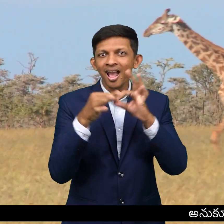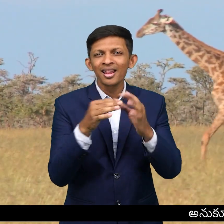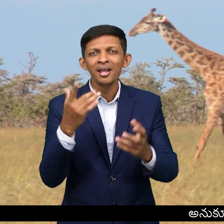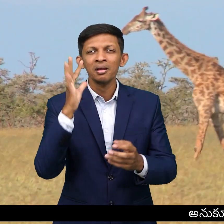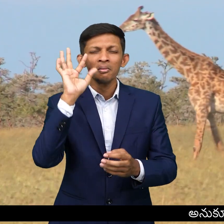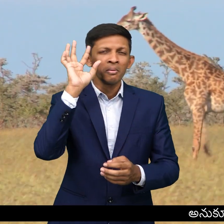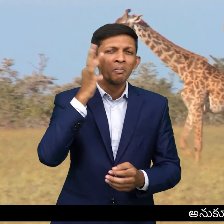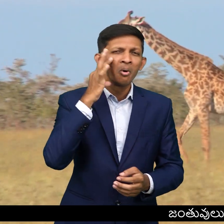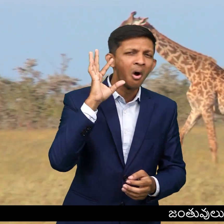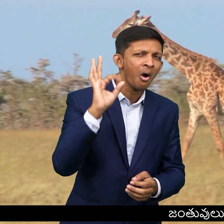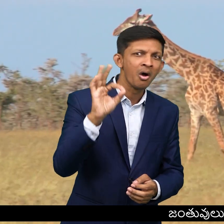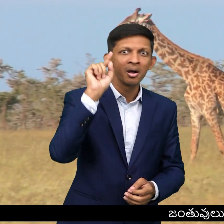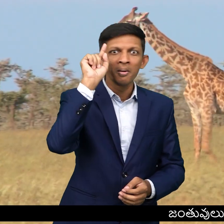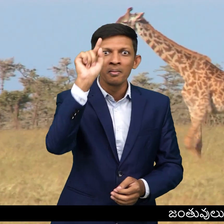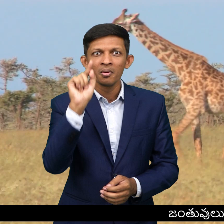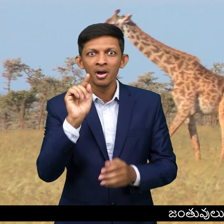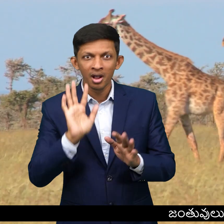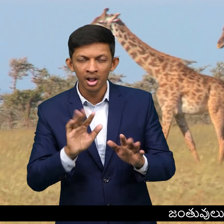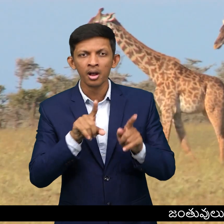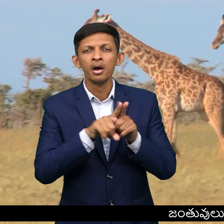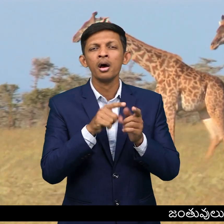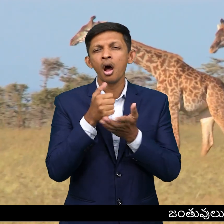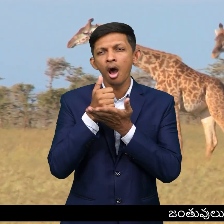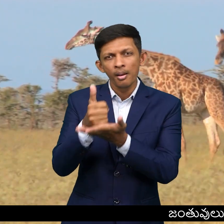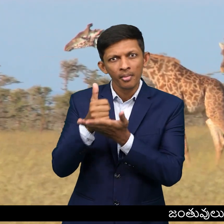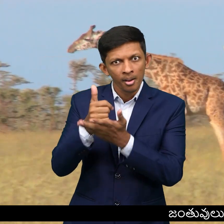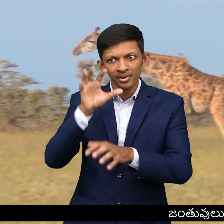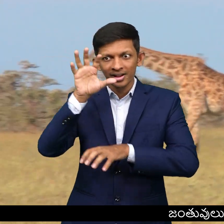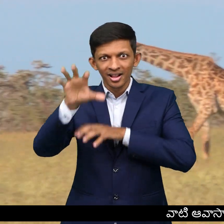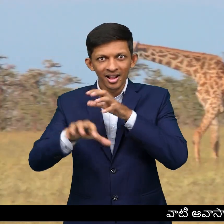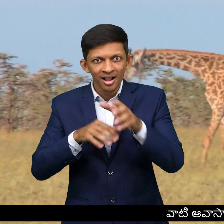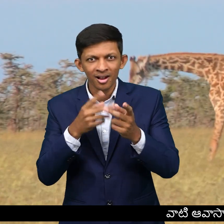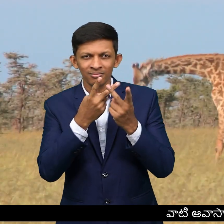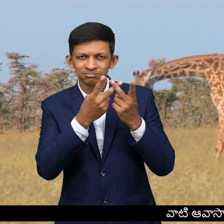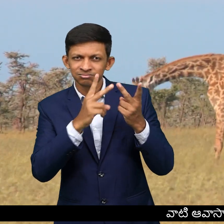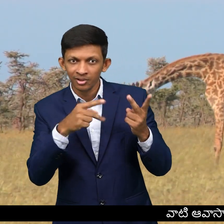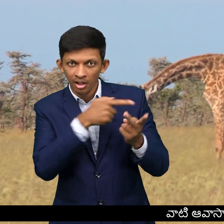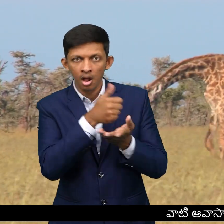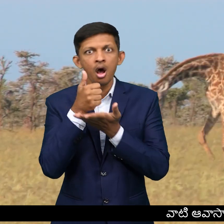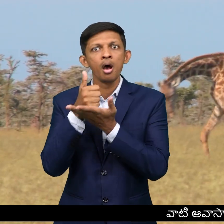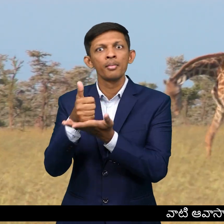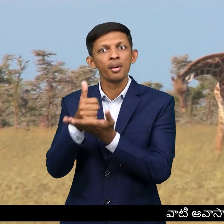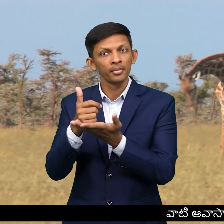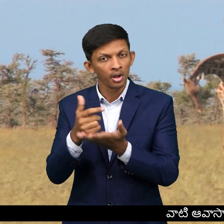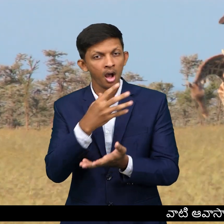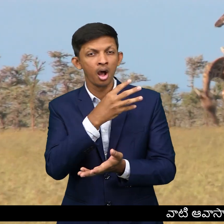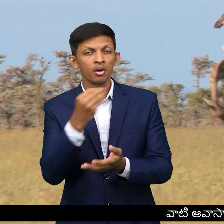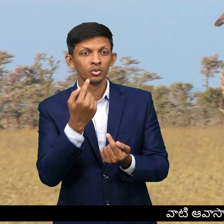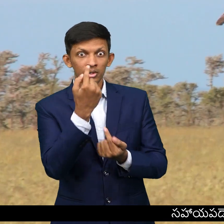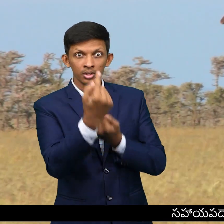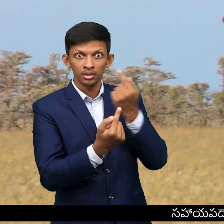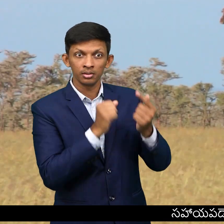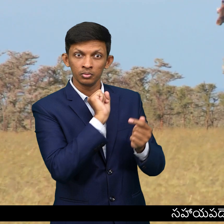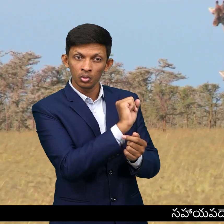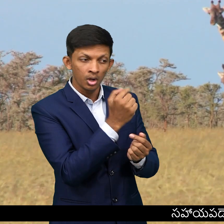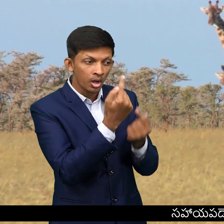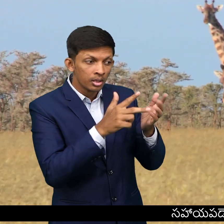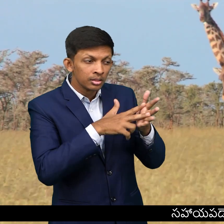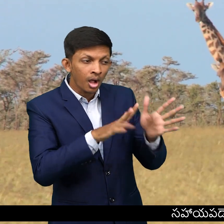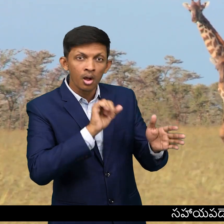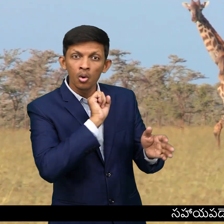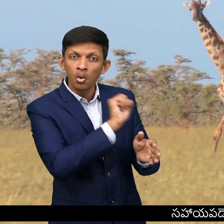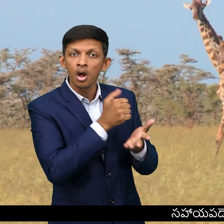అనుకూలనాలు అనేవి జంతువులు మరియు మొక్కలు వాటి ఆవాసాలలో జీవించటంలో